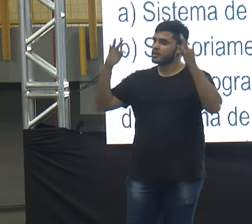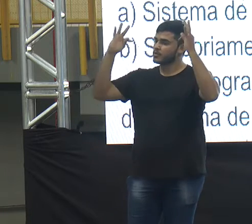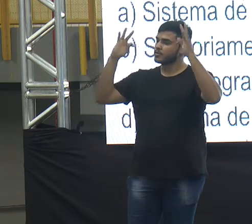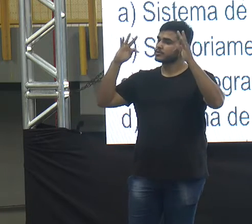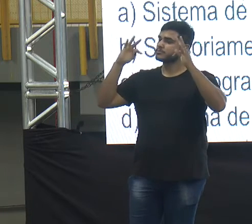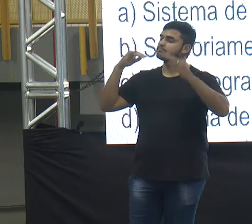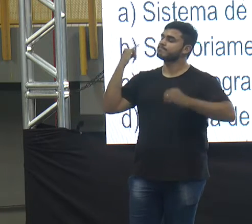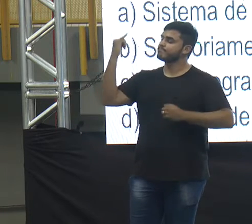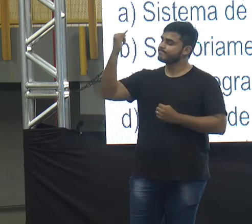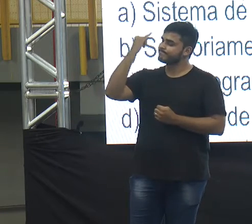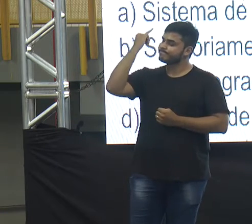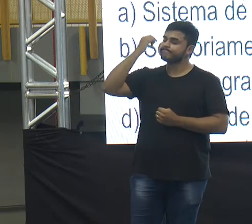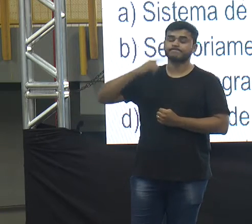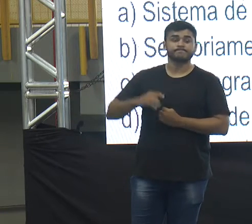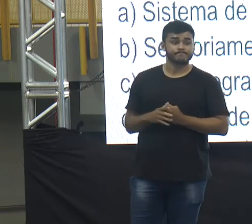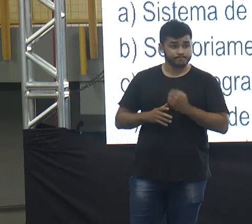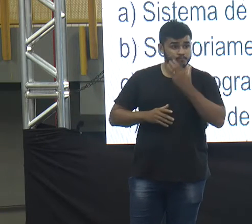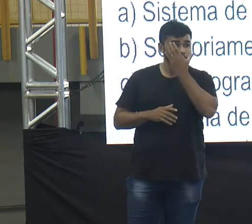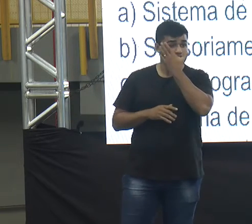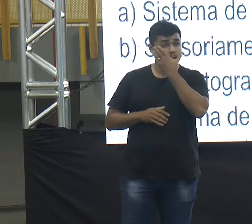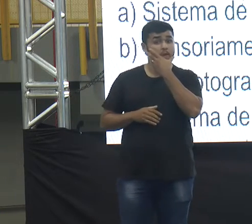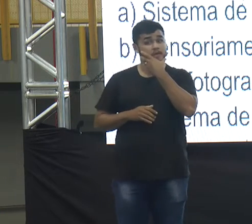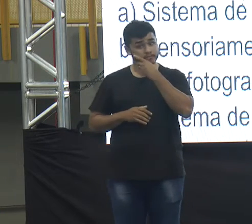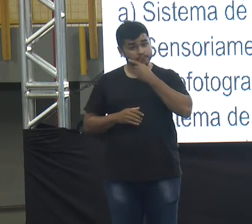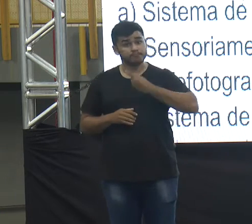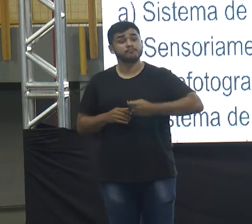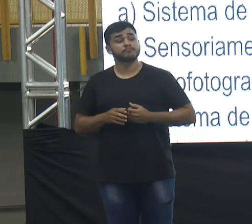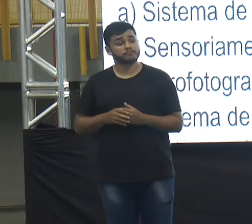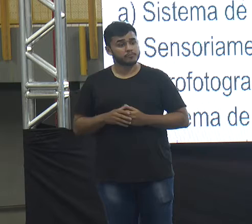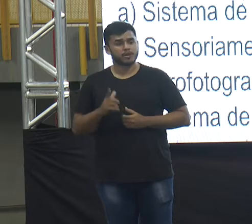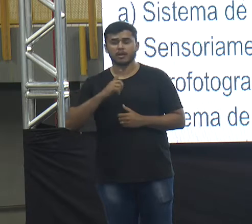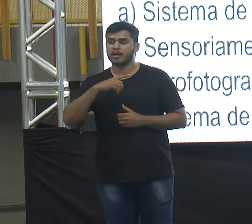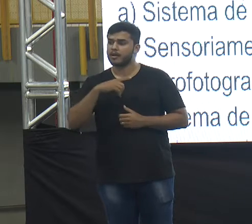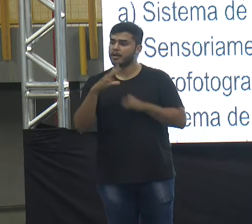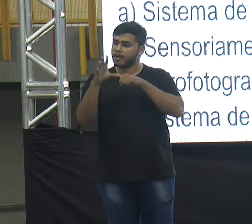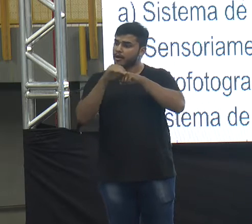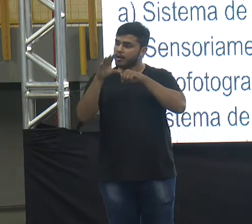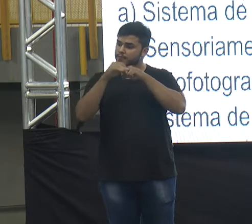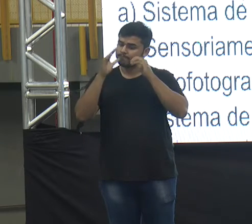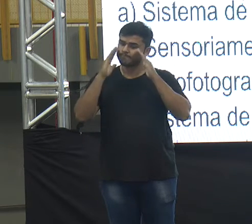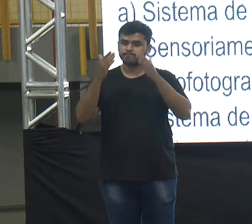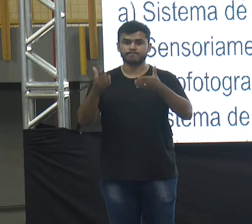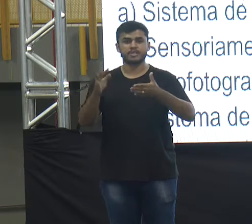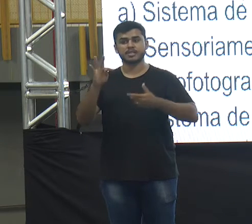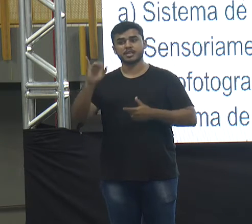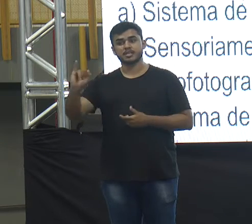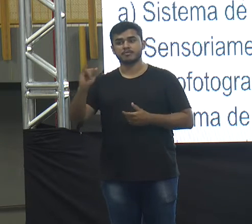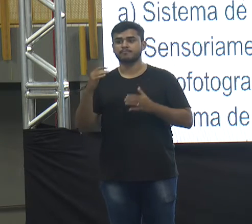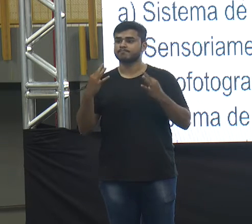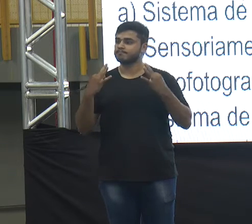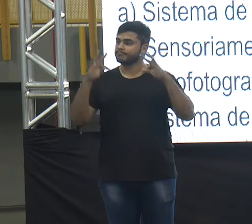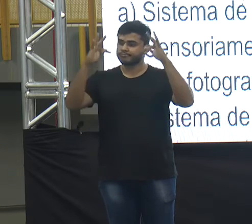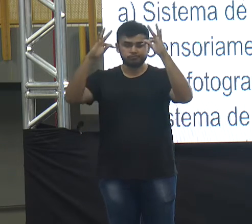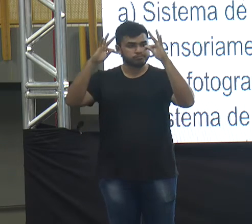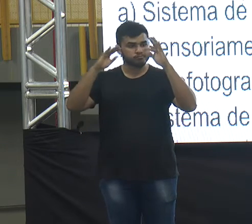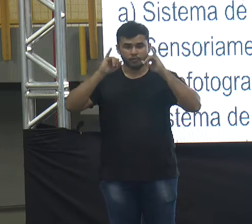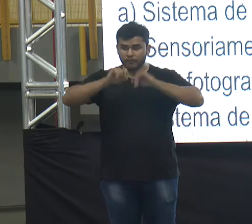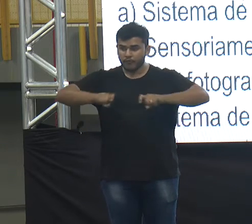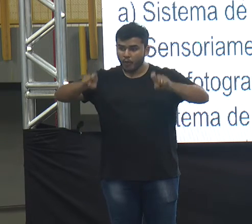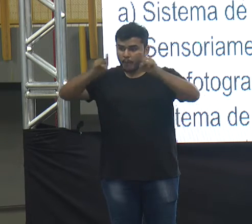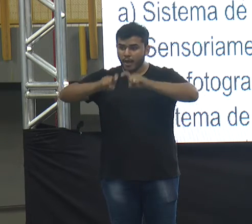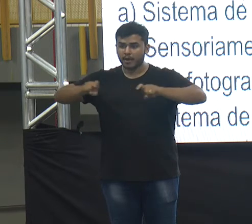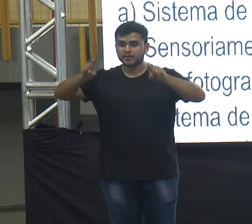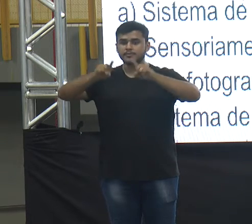de informação, que não requeira o conhecimento na área de informática. Ela é essencial. Os mais